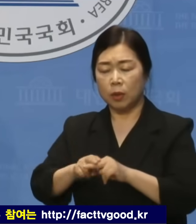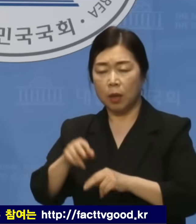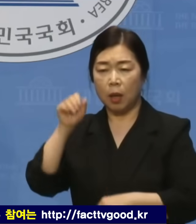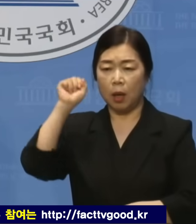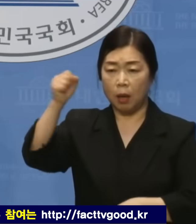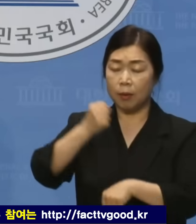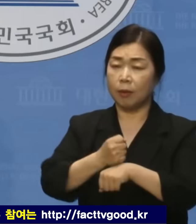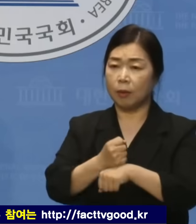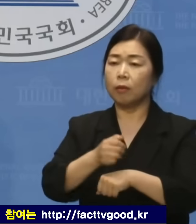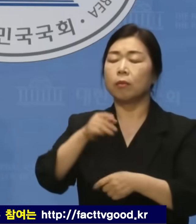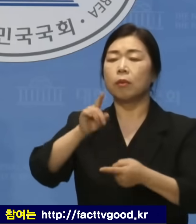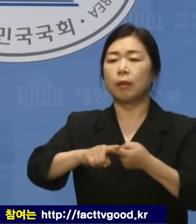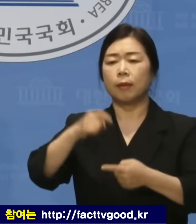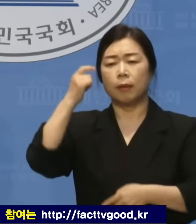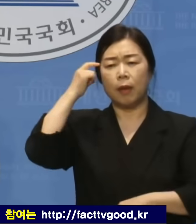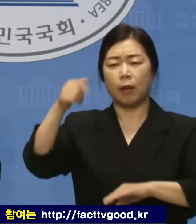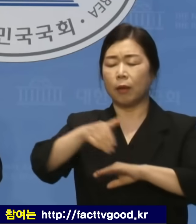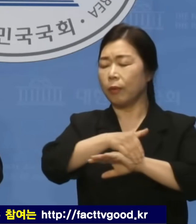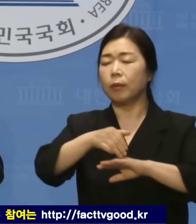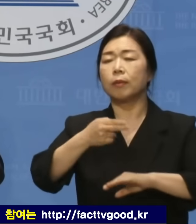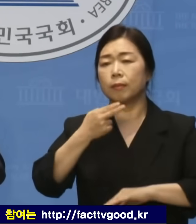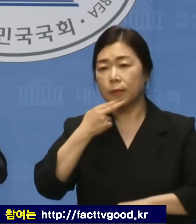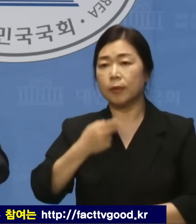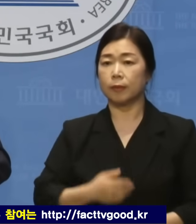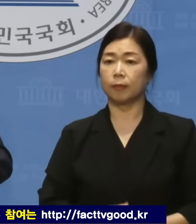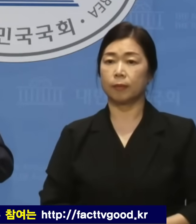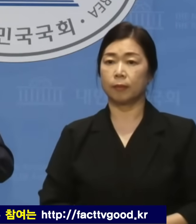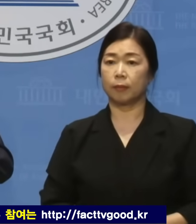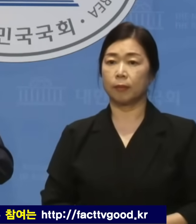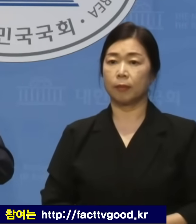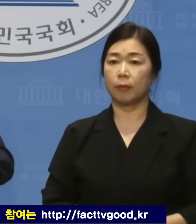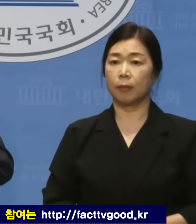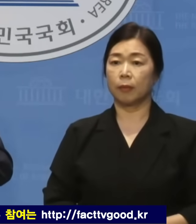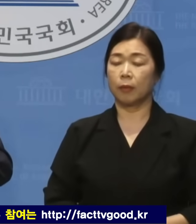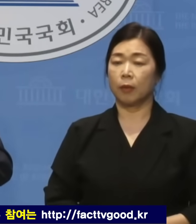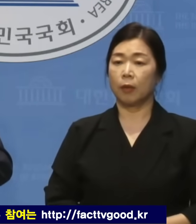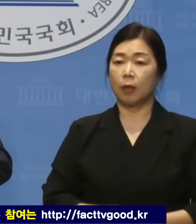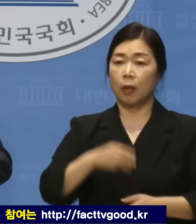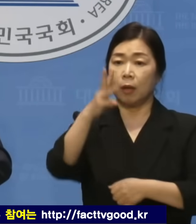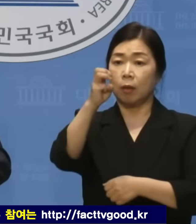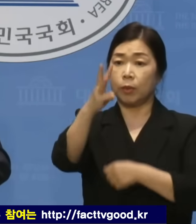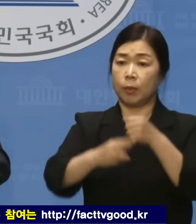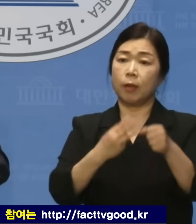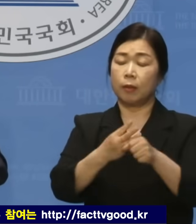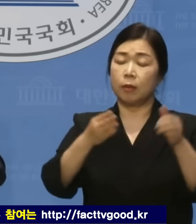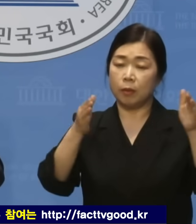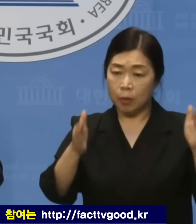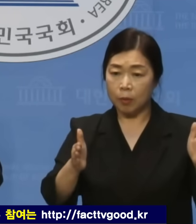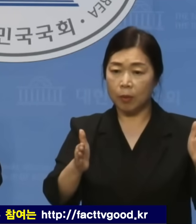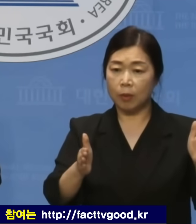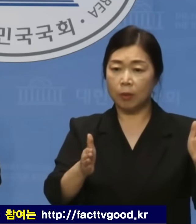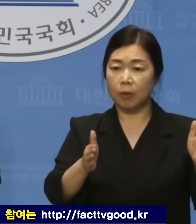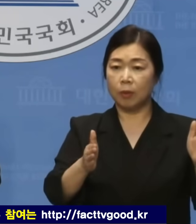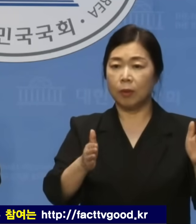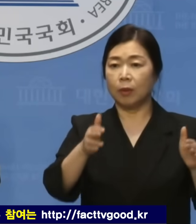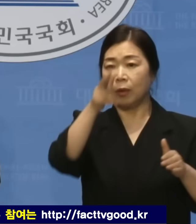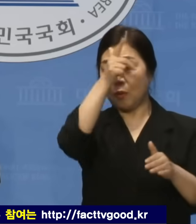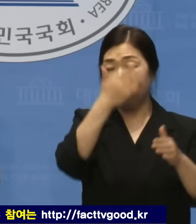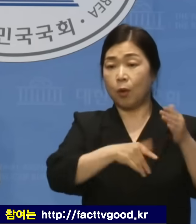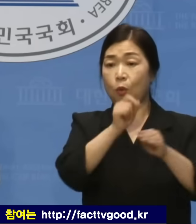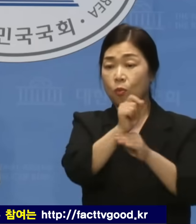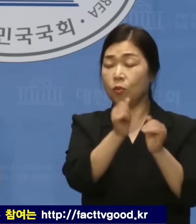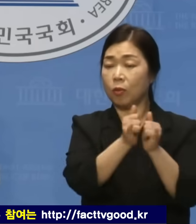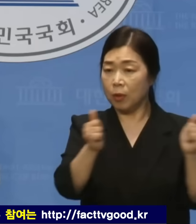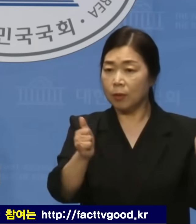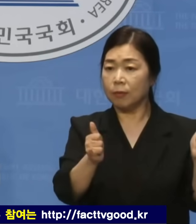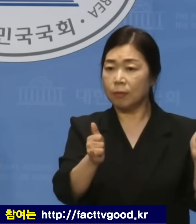것이라고는 저조차 예상하지 못했습니다. 저는 33년을 경찰 공무원으로서 오로지